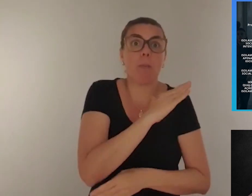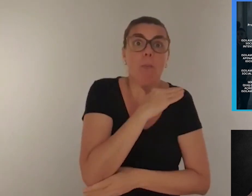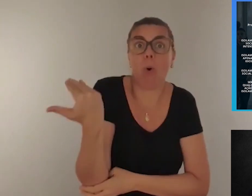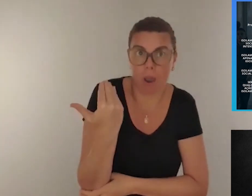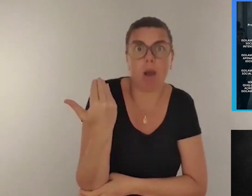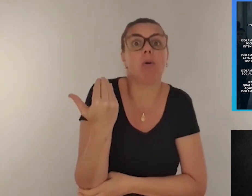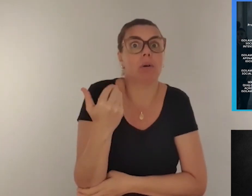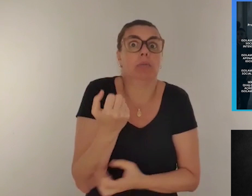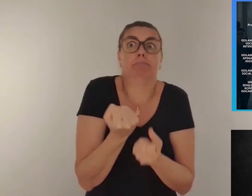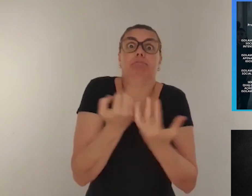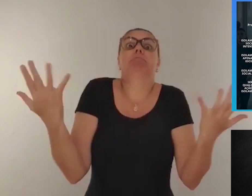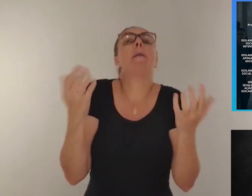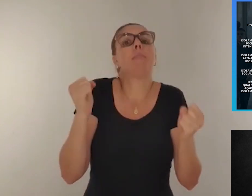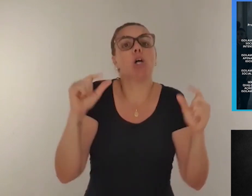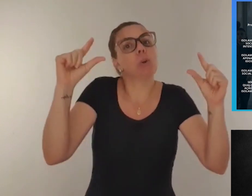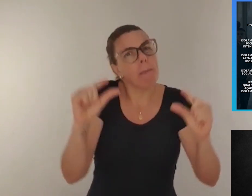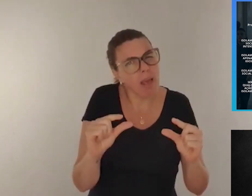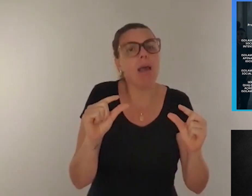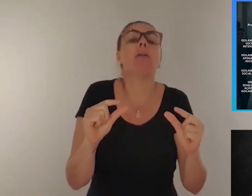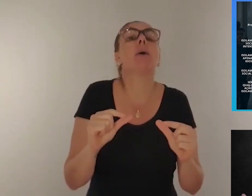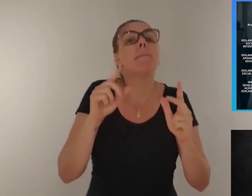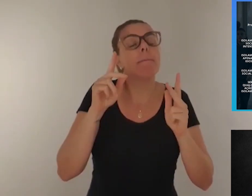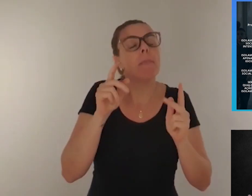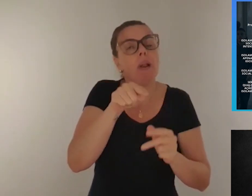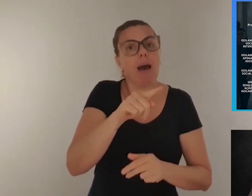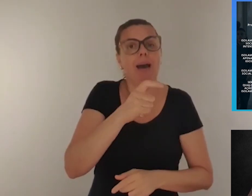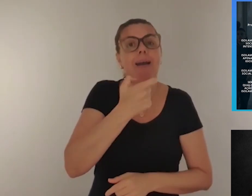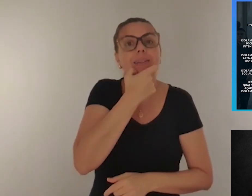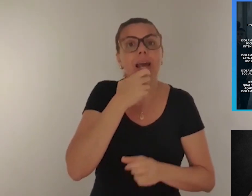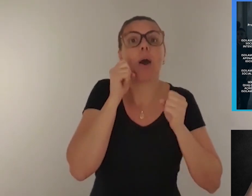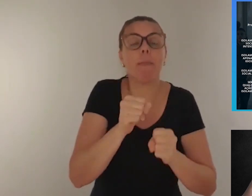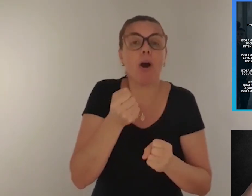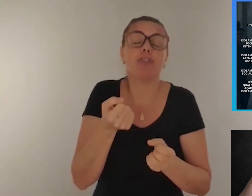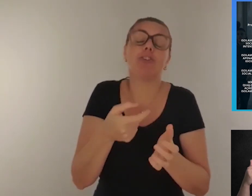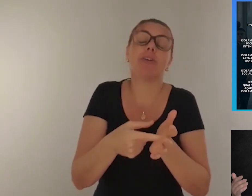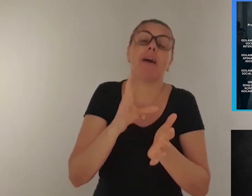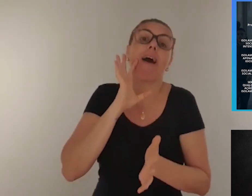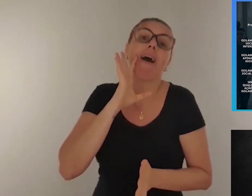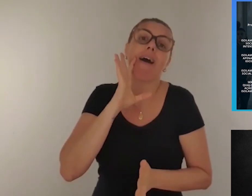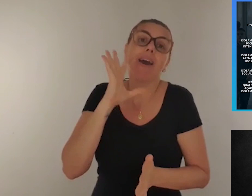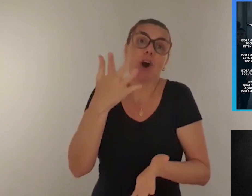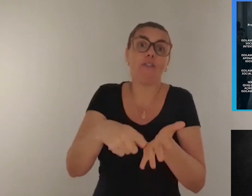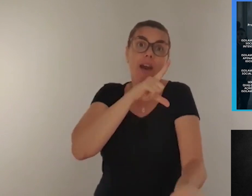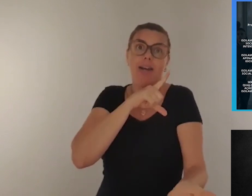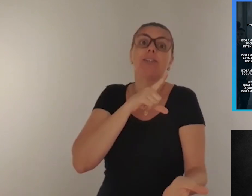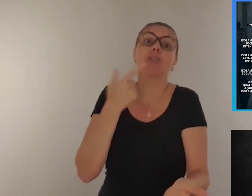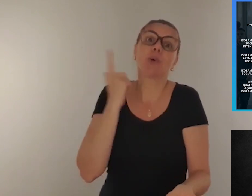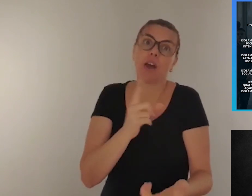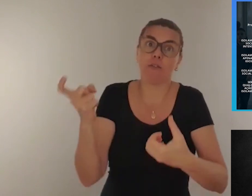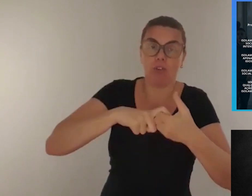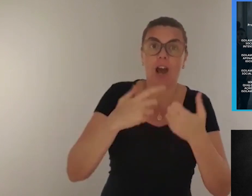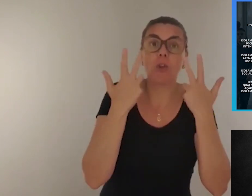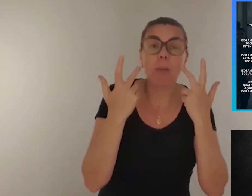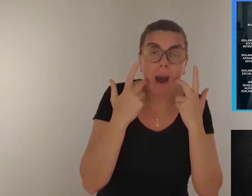suficientes para reduzir muito o número de vítimas de centenas de milhares para dezenas de milhares e para o país poder sair antes dessa etapa de mitigação.